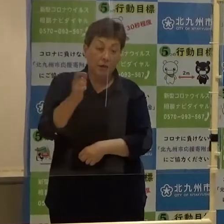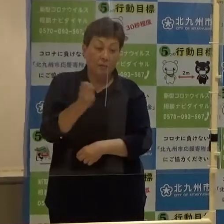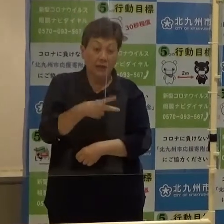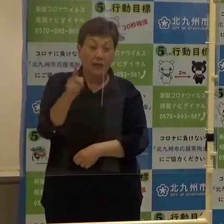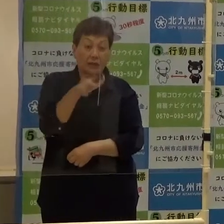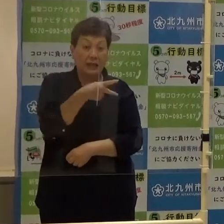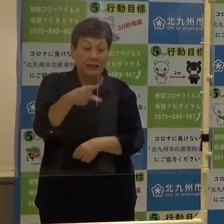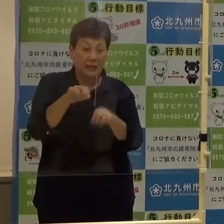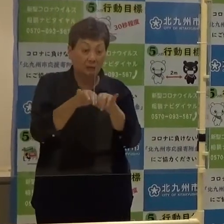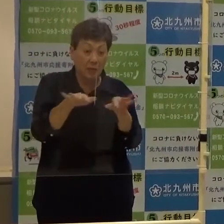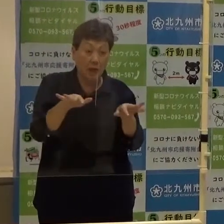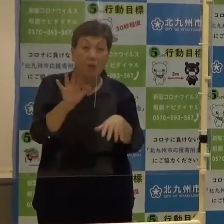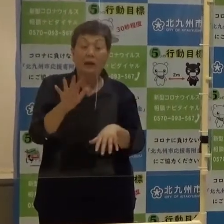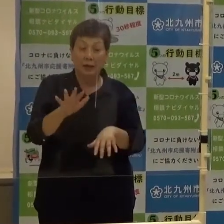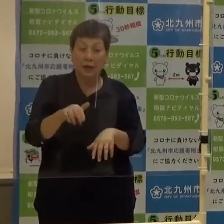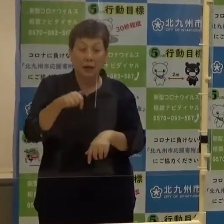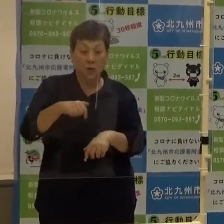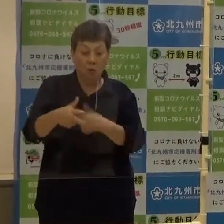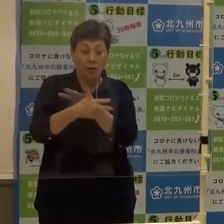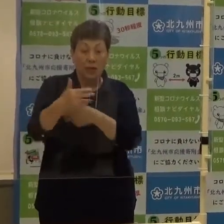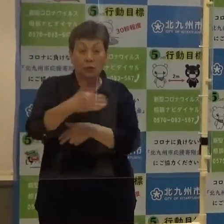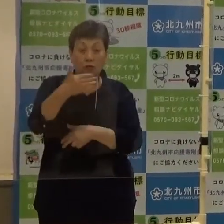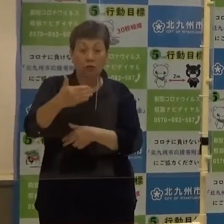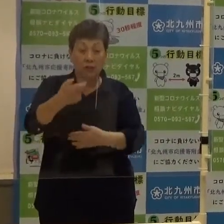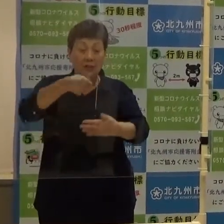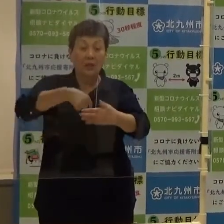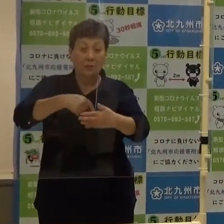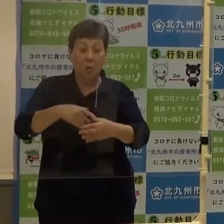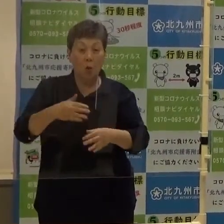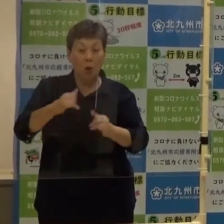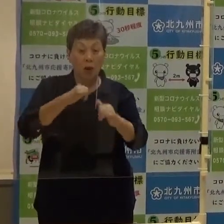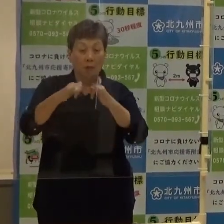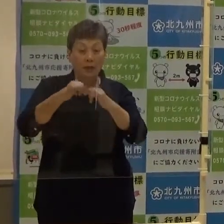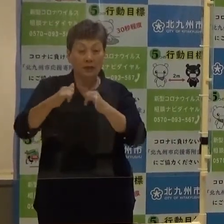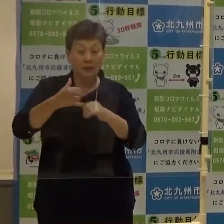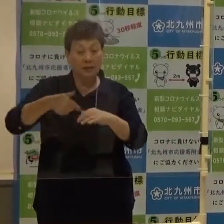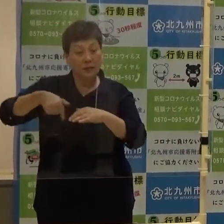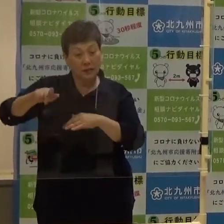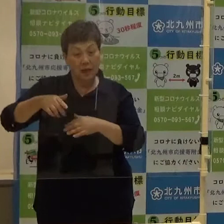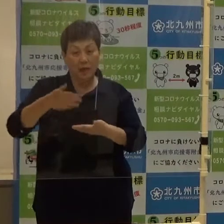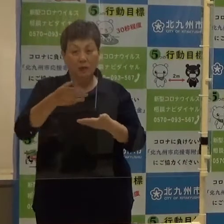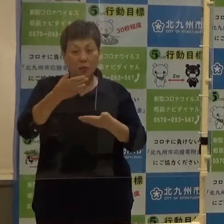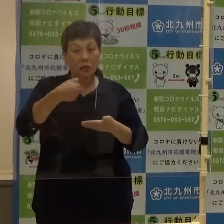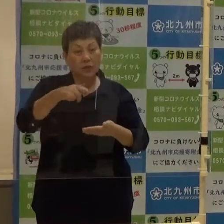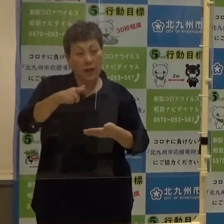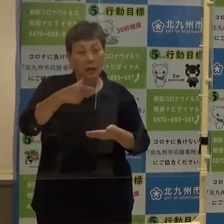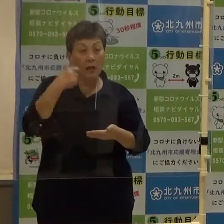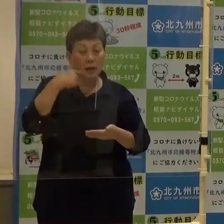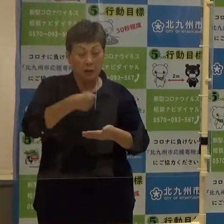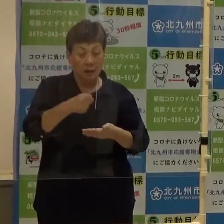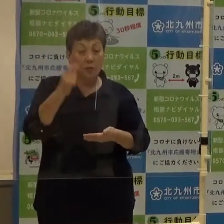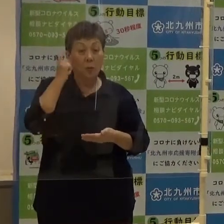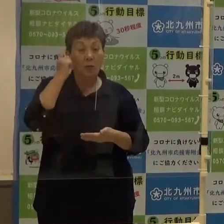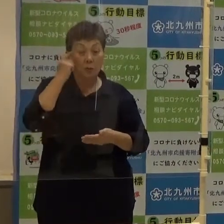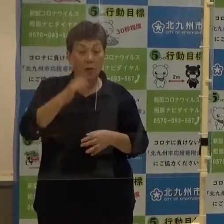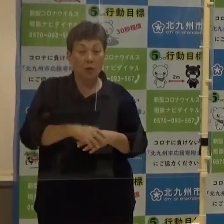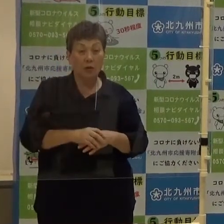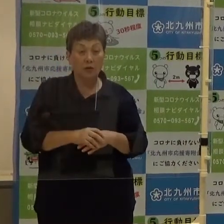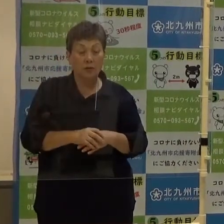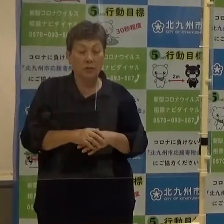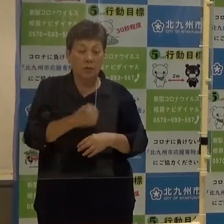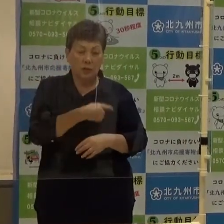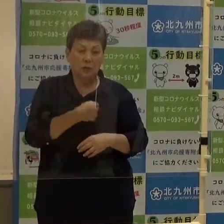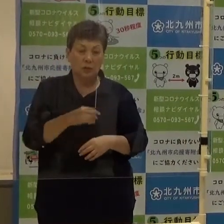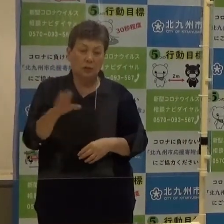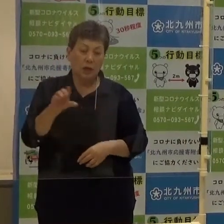ありましたので、北九州市内におきまして、街へ出て行って例えば食事をしようというそういうマインドは低い